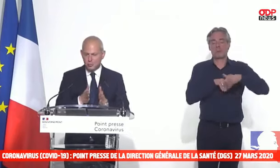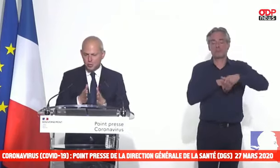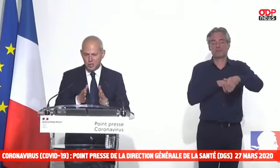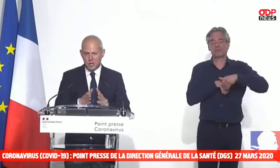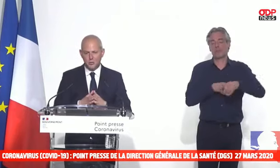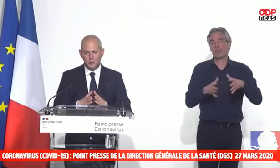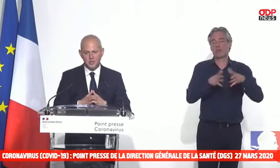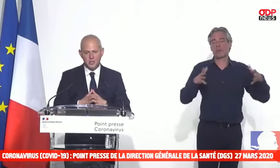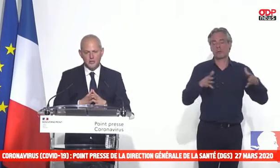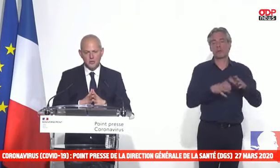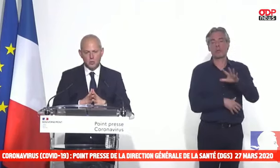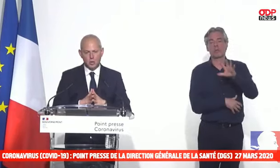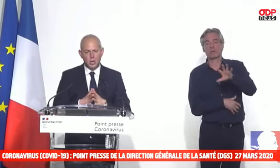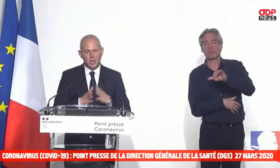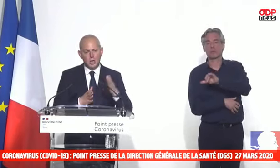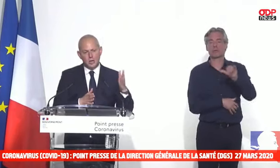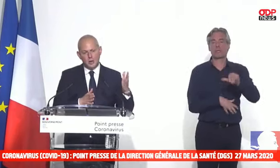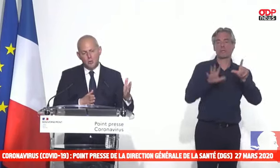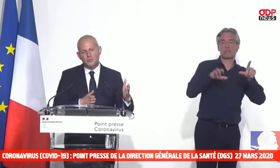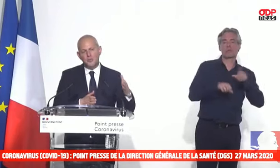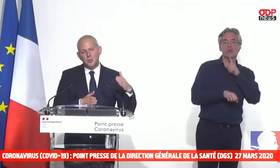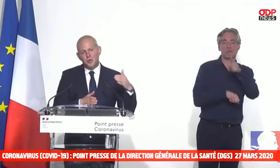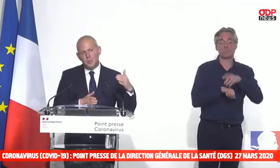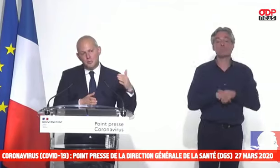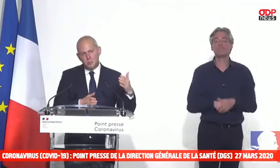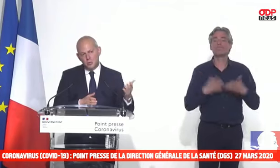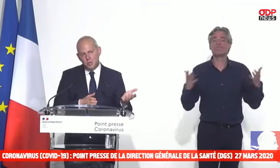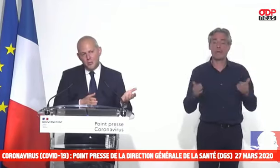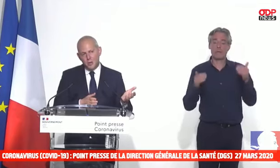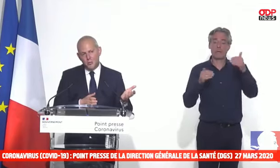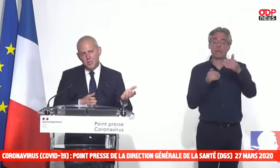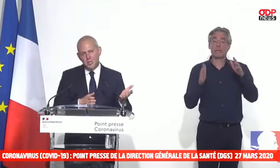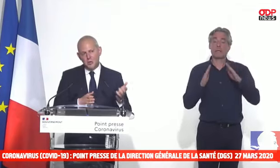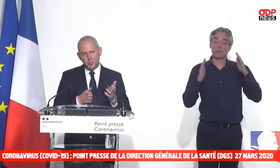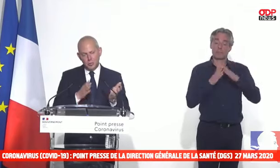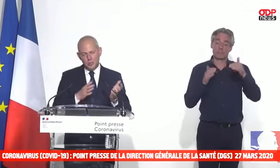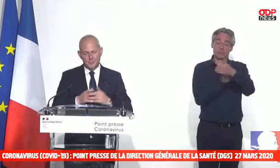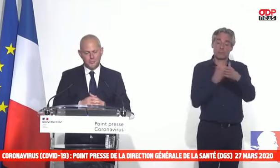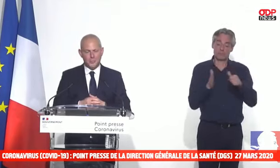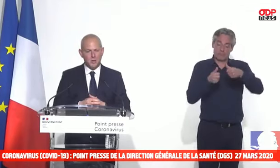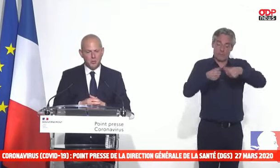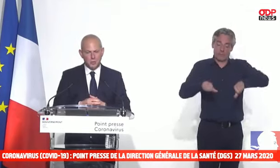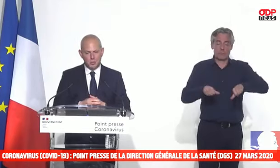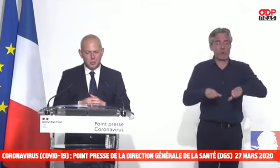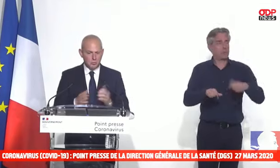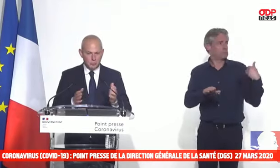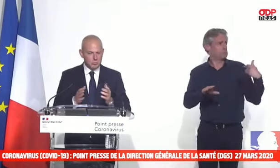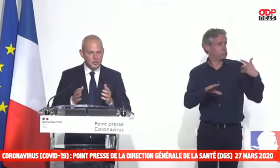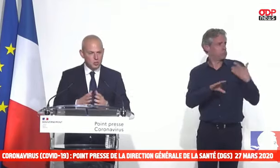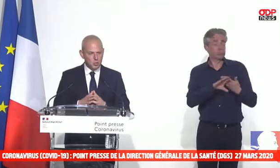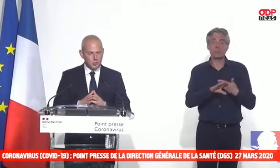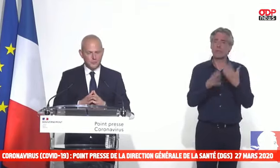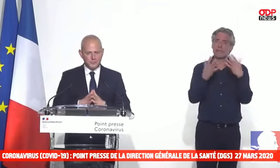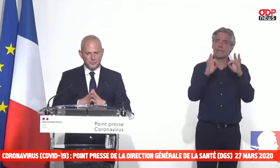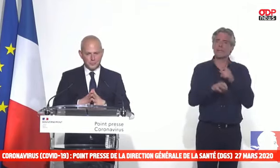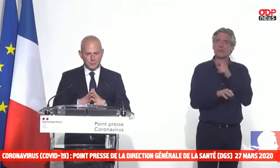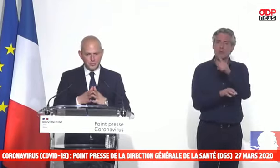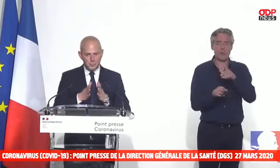se font en général entre 5 et 7 jours. Le confinement est totalement appliqué depuis maintenant 10